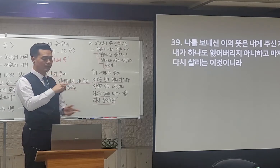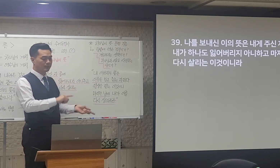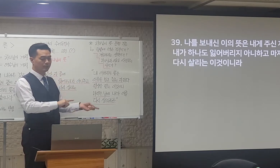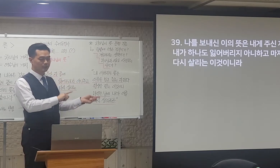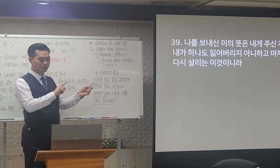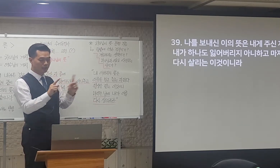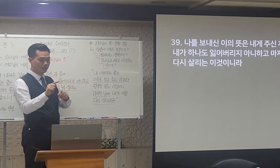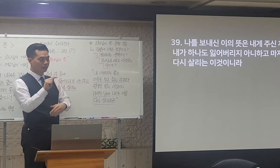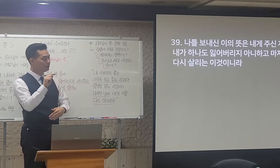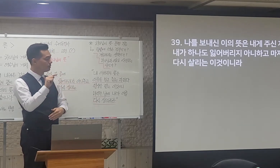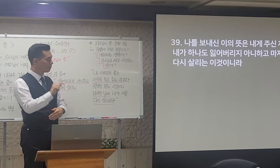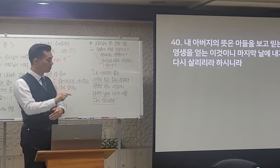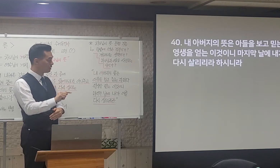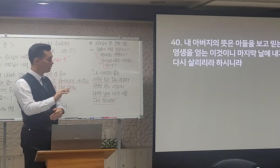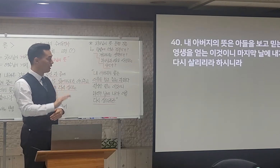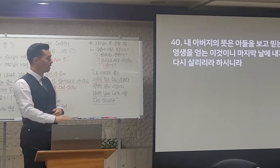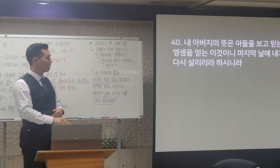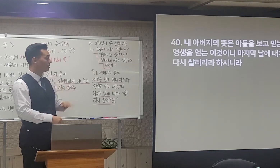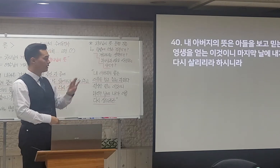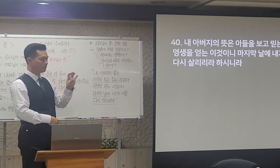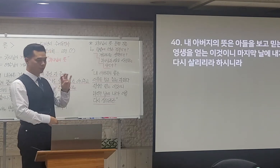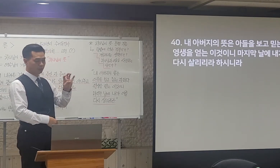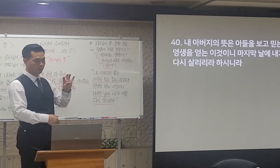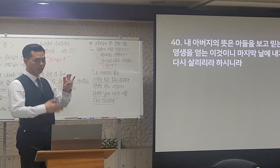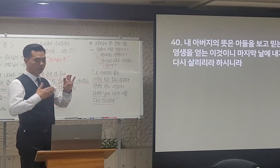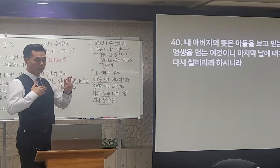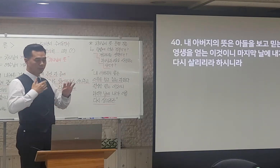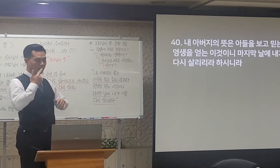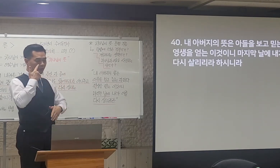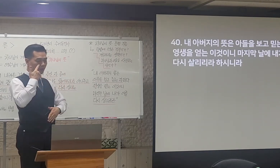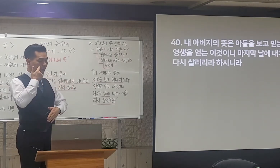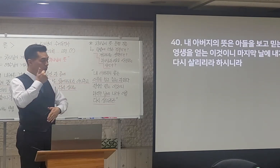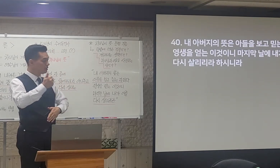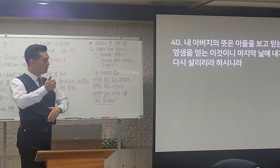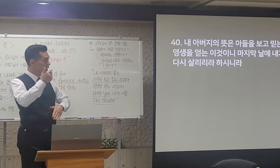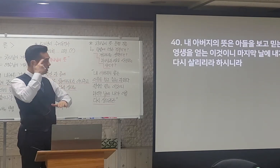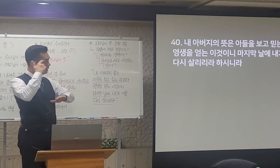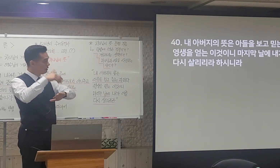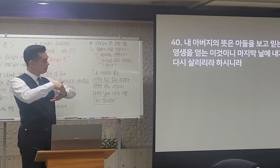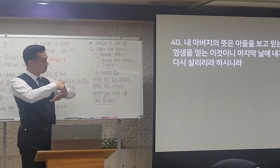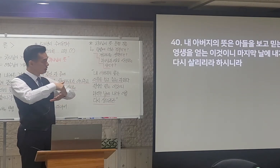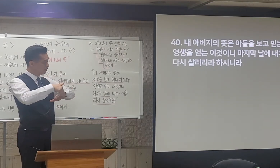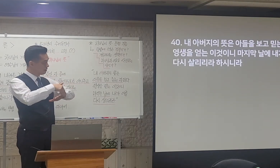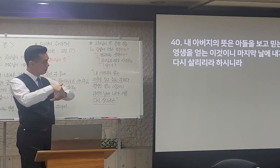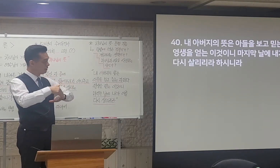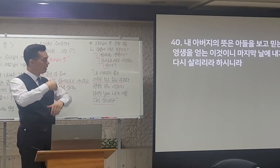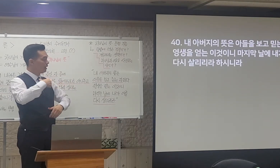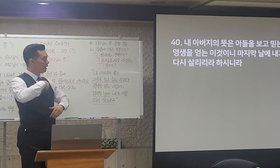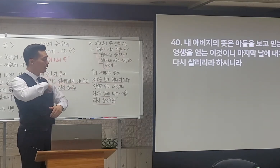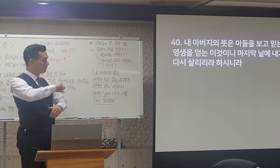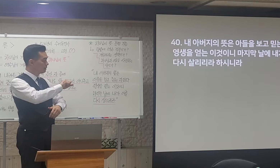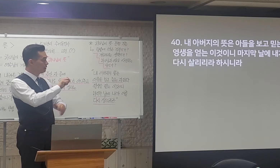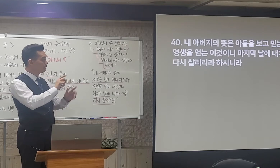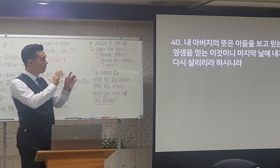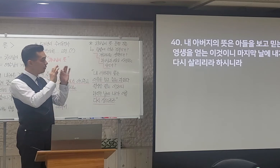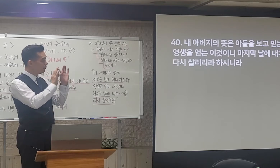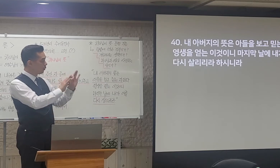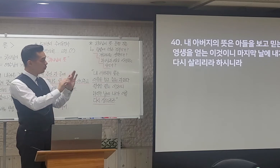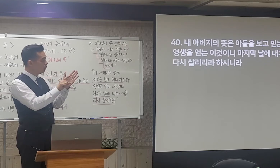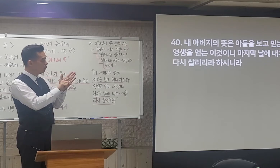다시 살리는 것입니다. 40절 내 아버지의 뜻은 아들을 보고